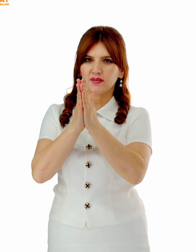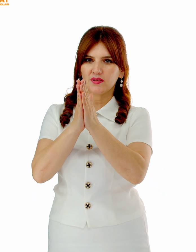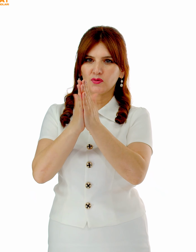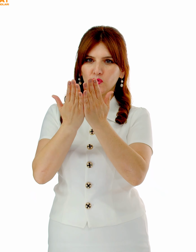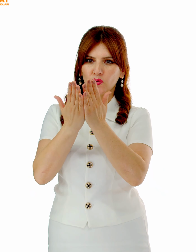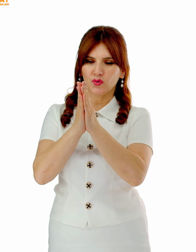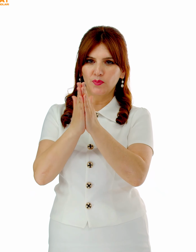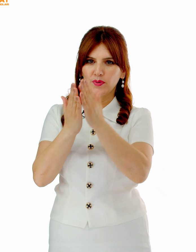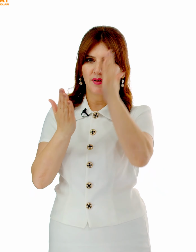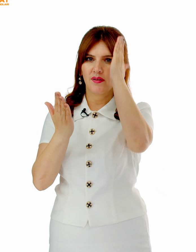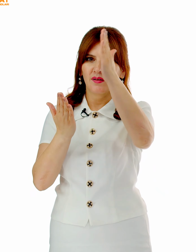kutub